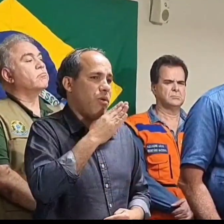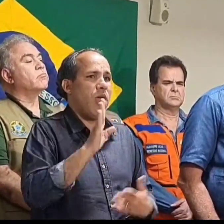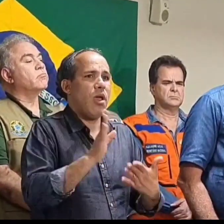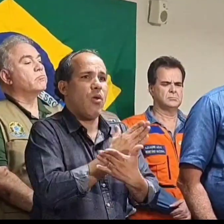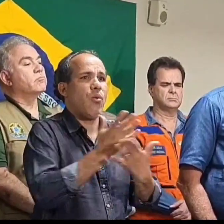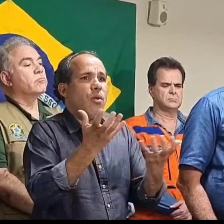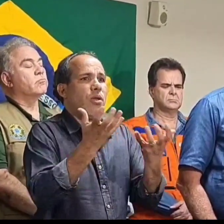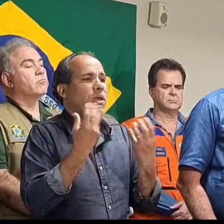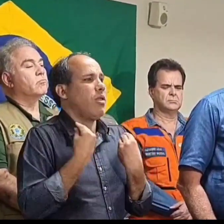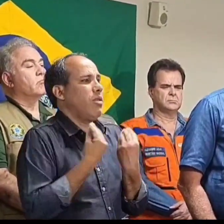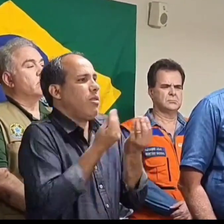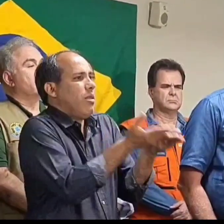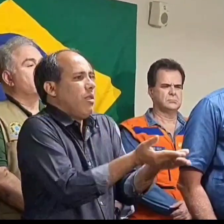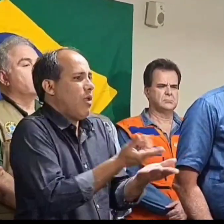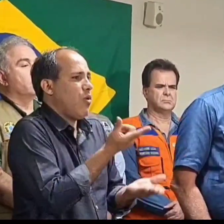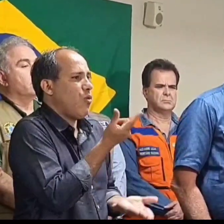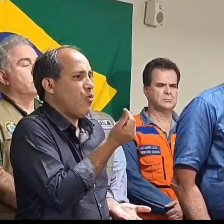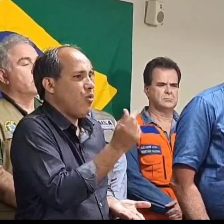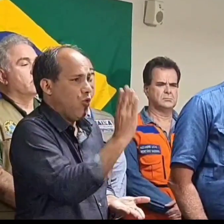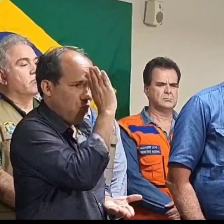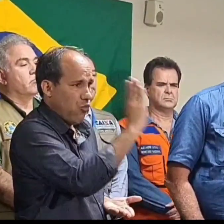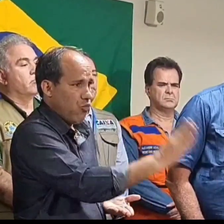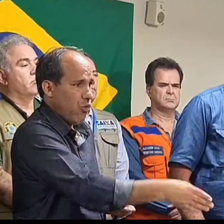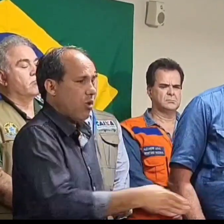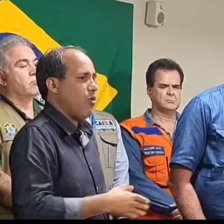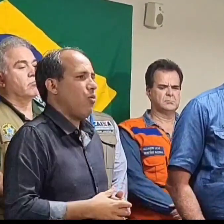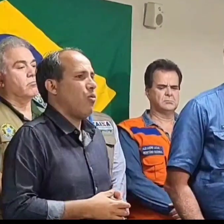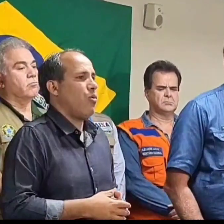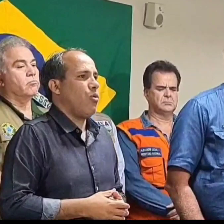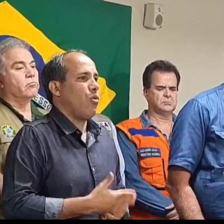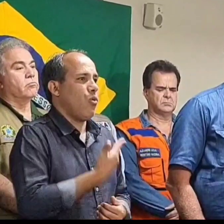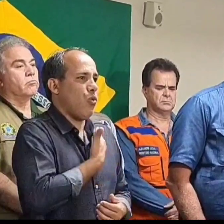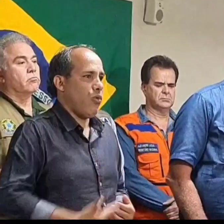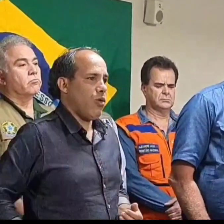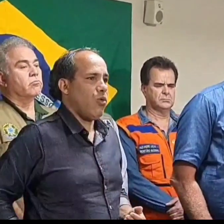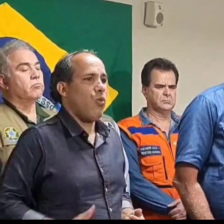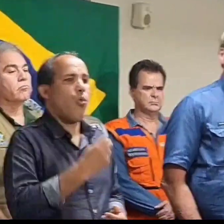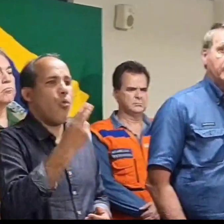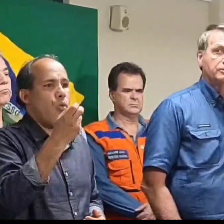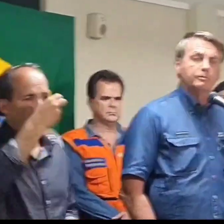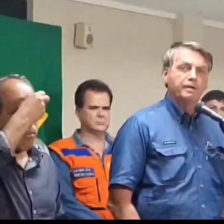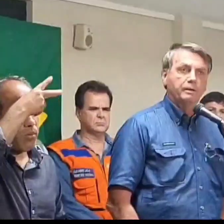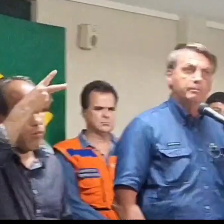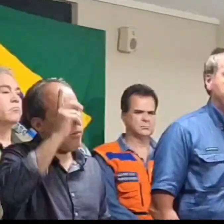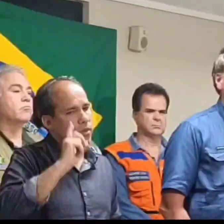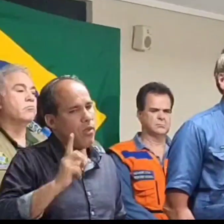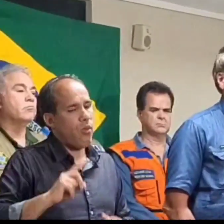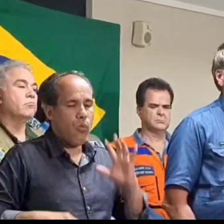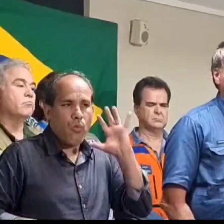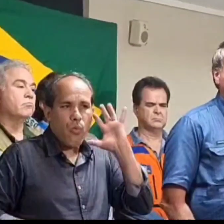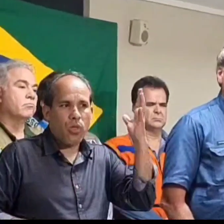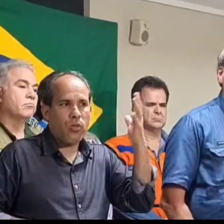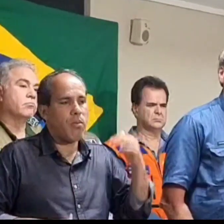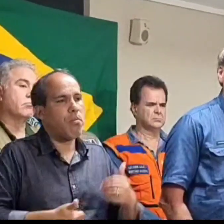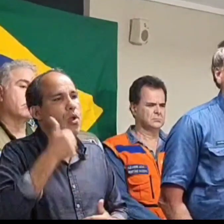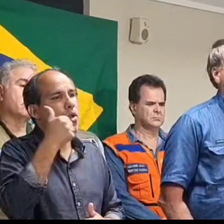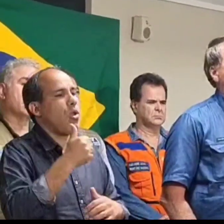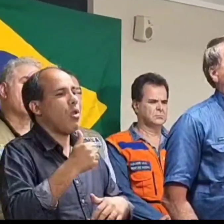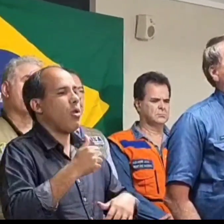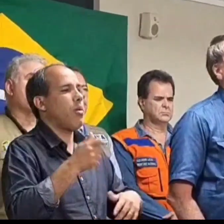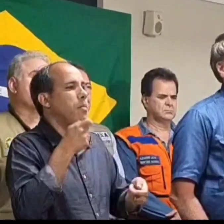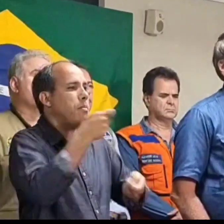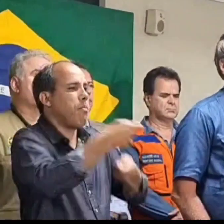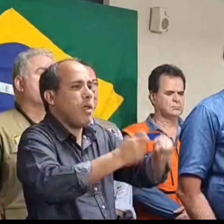nós entregássemos o dinheiro diretamente para o governador ou o prefeito. Resolvemos entregar